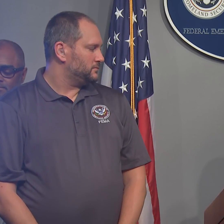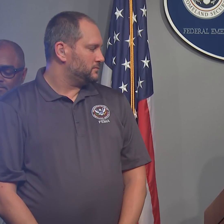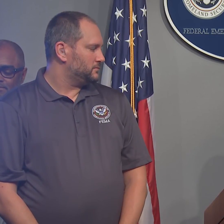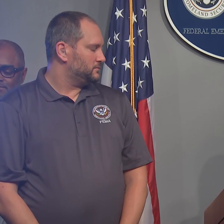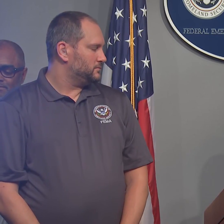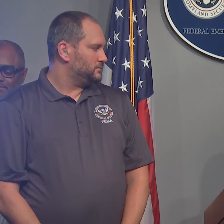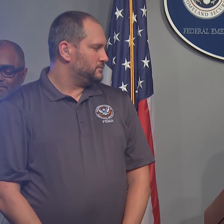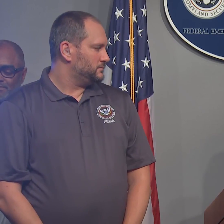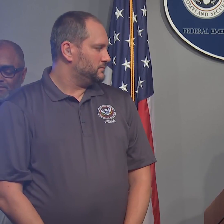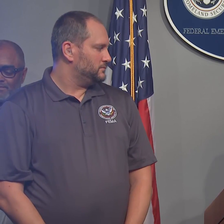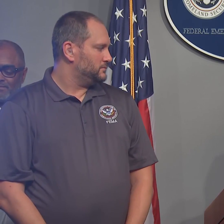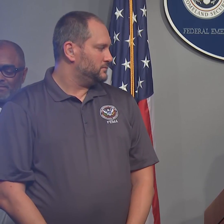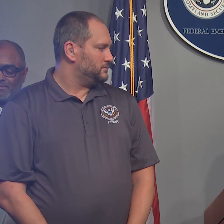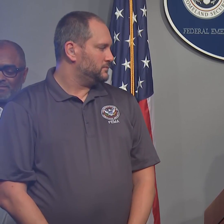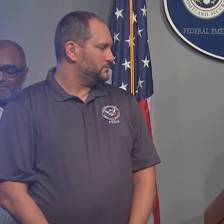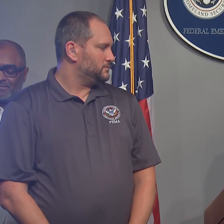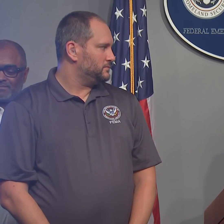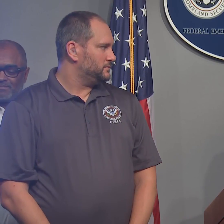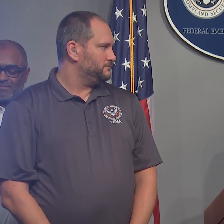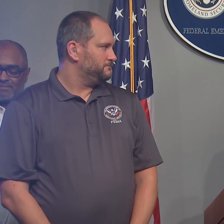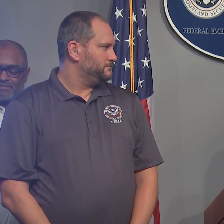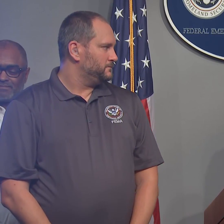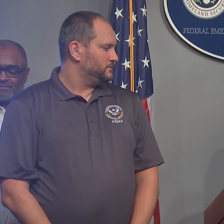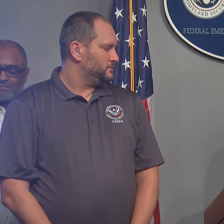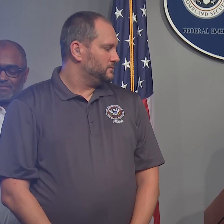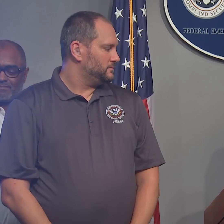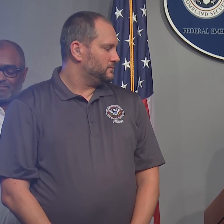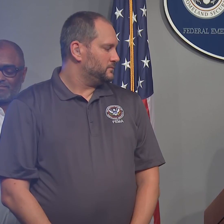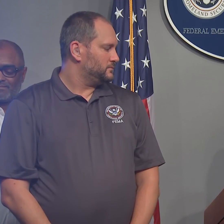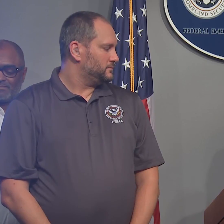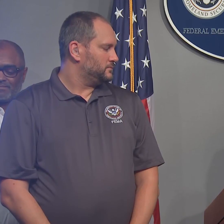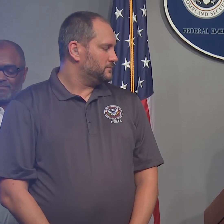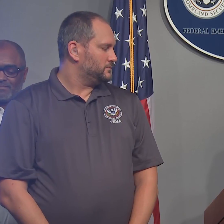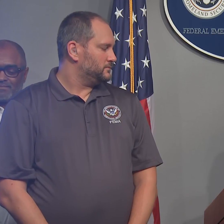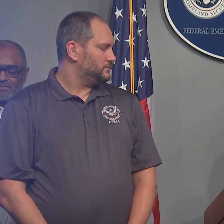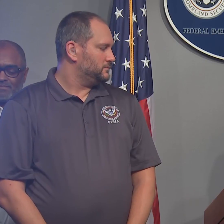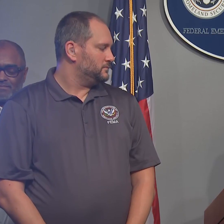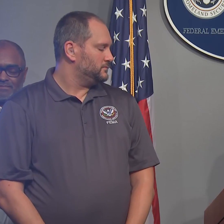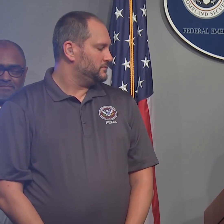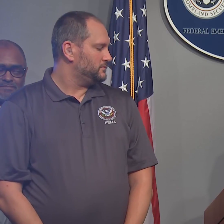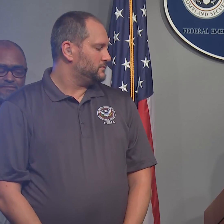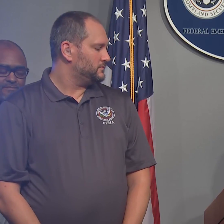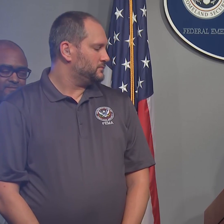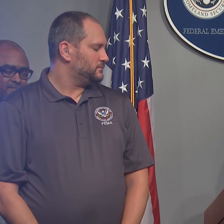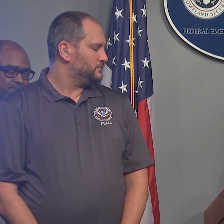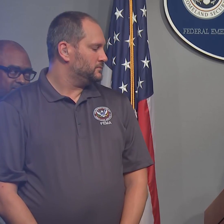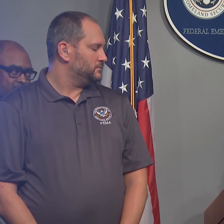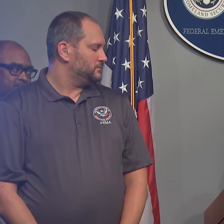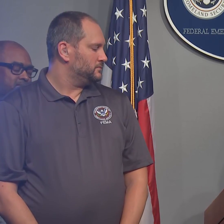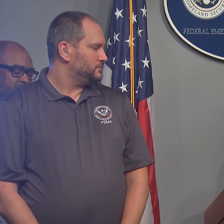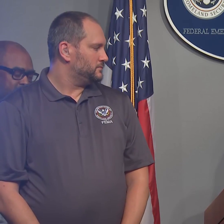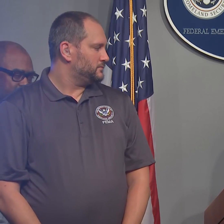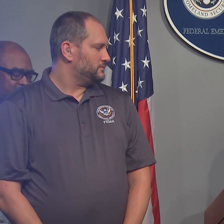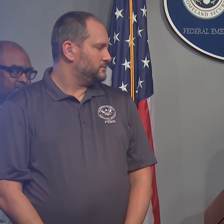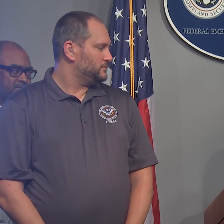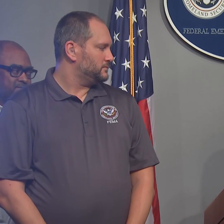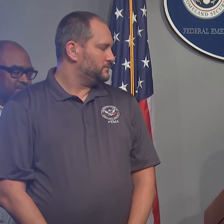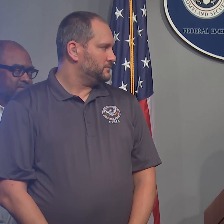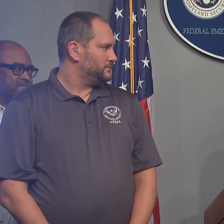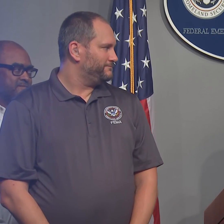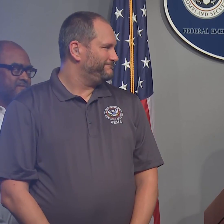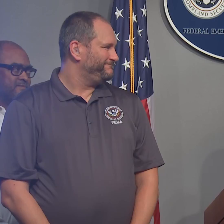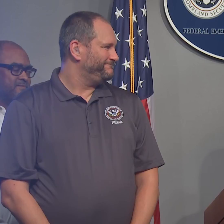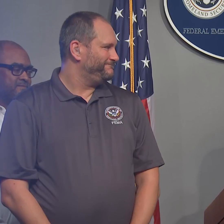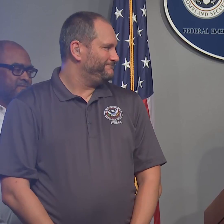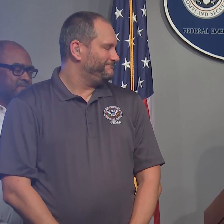les pedimos y les comunicamos que tenemos también constante comunicación con las autoridades locales y estatales de Virginia, Carolina del Norte, Carolina del